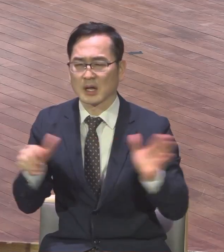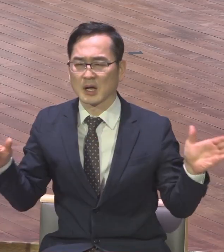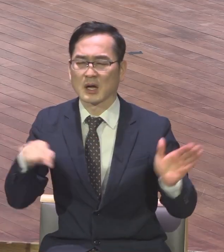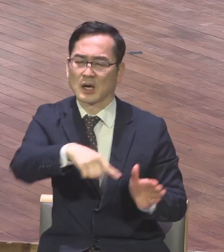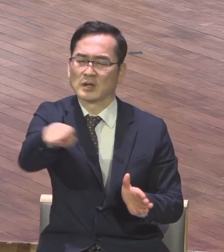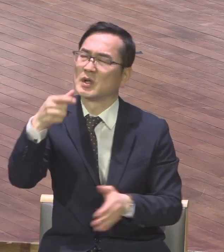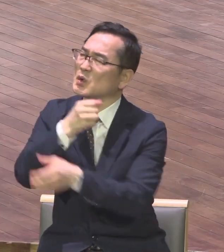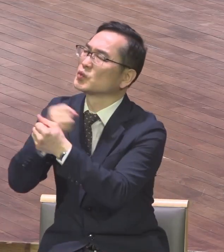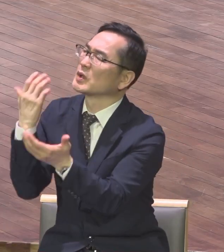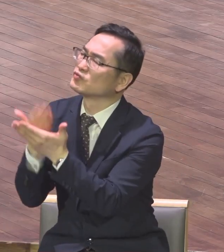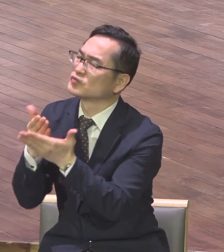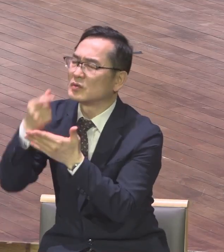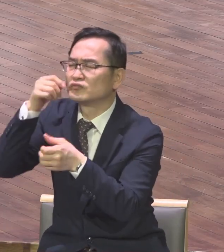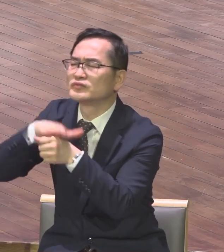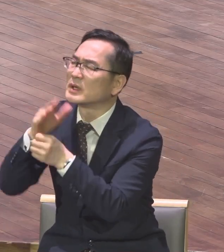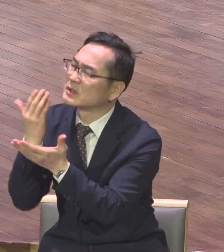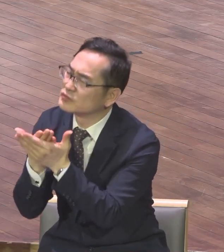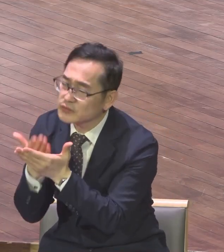돼요.